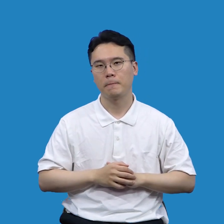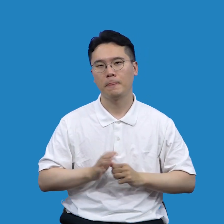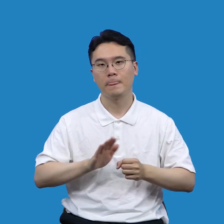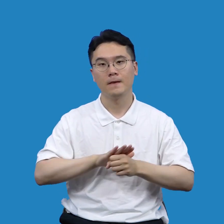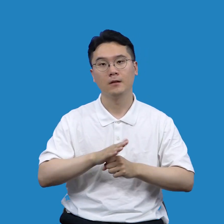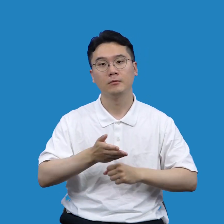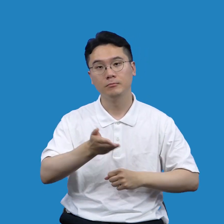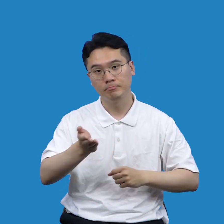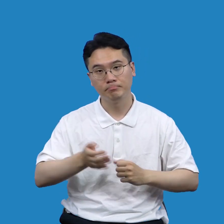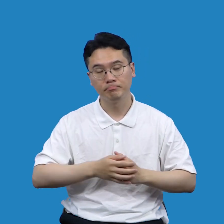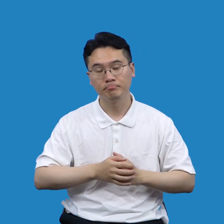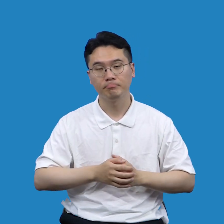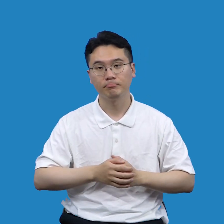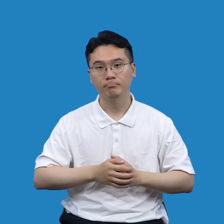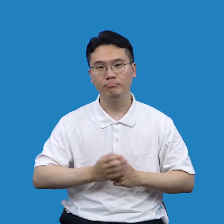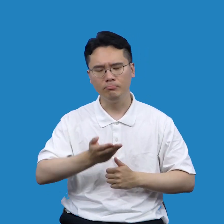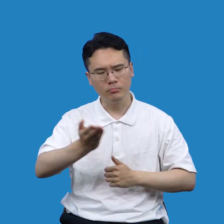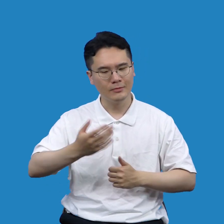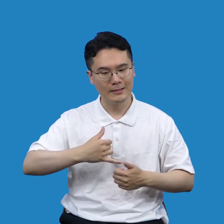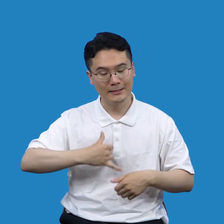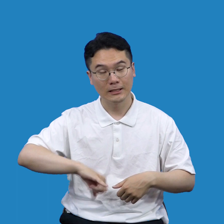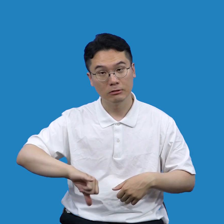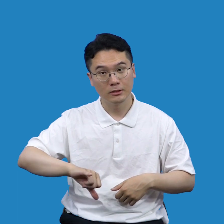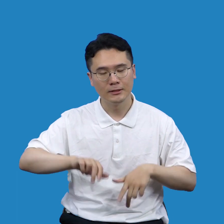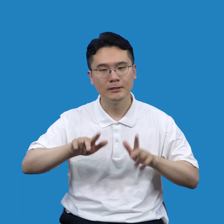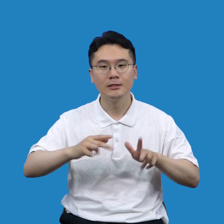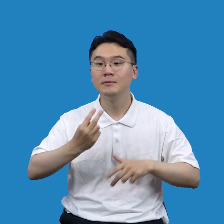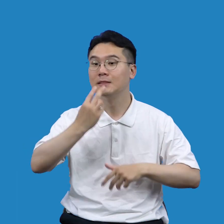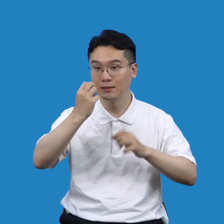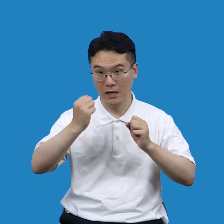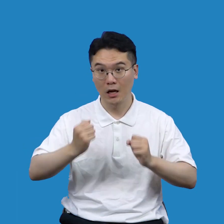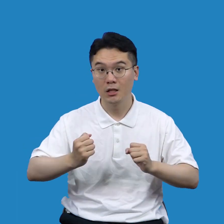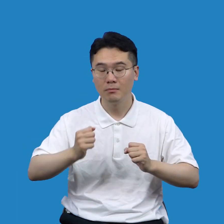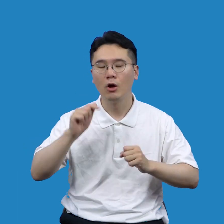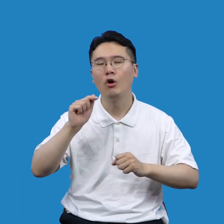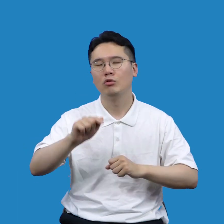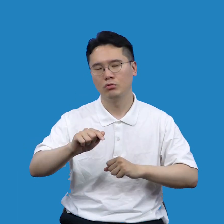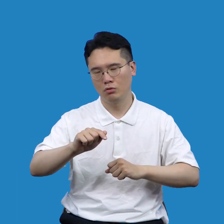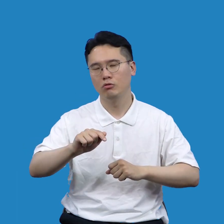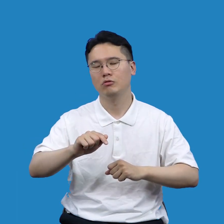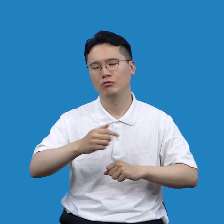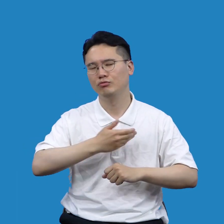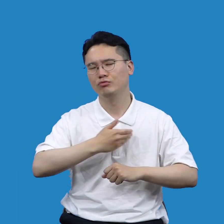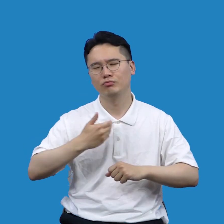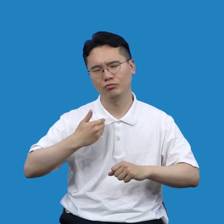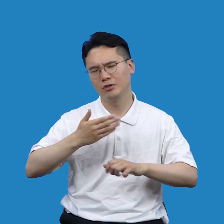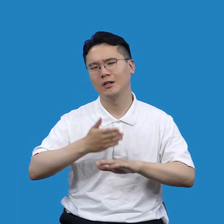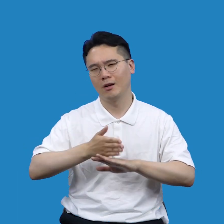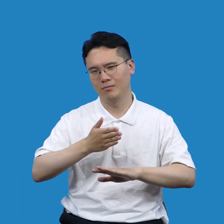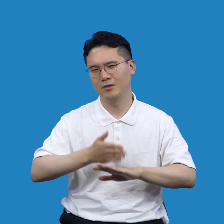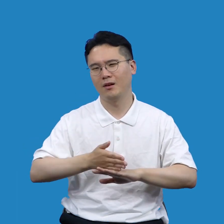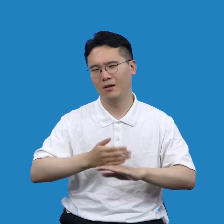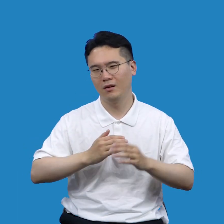사랑하는 여러분, 여러분의 자녀들이 살아있다면 그것만으로도 감사하세요.